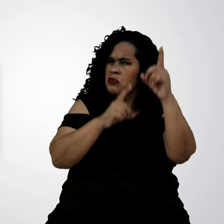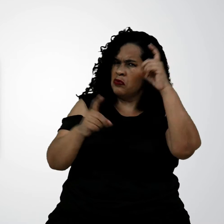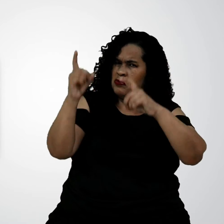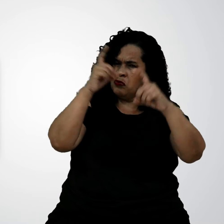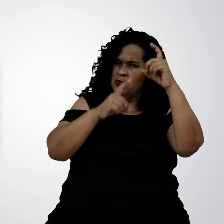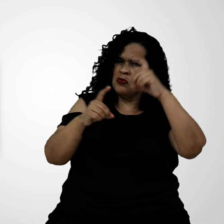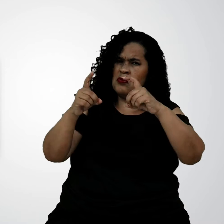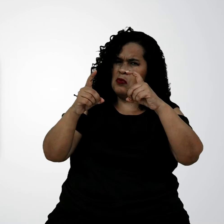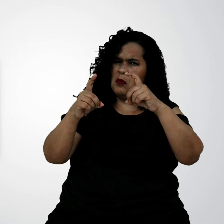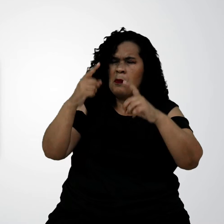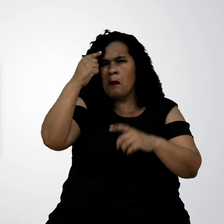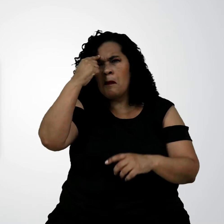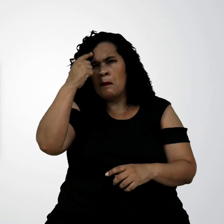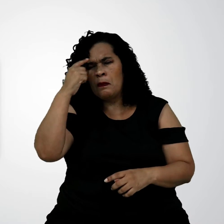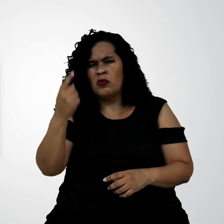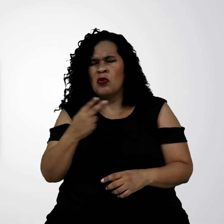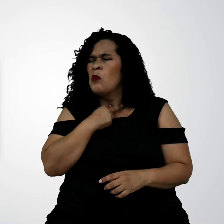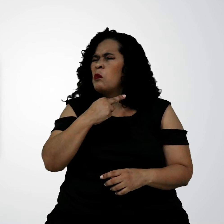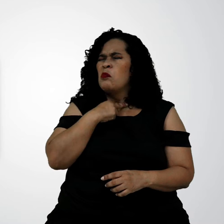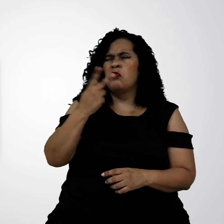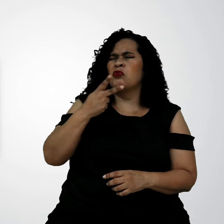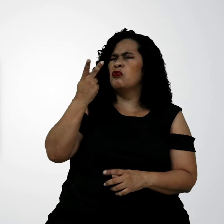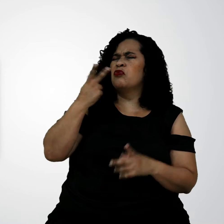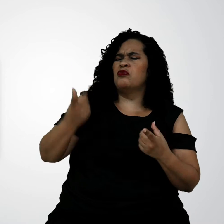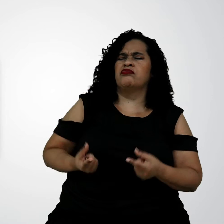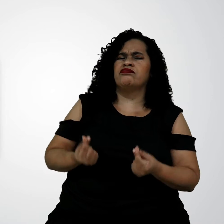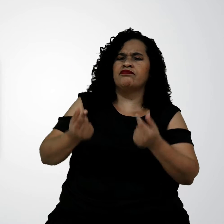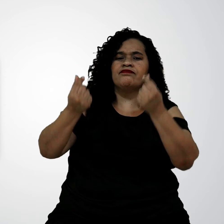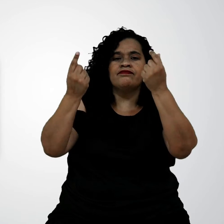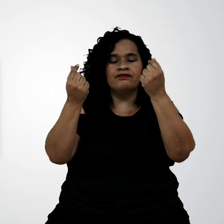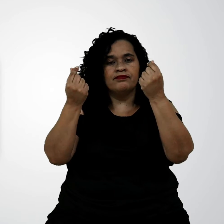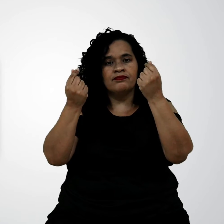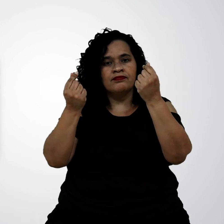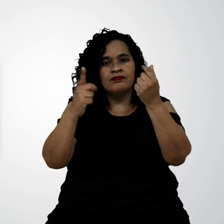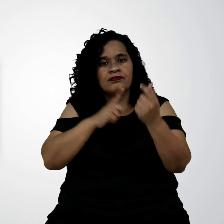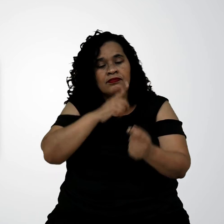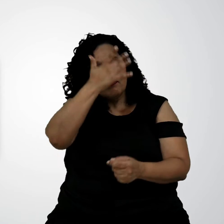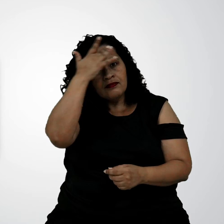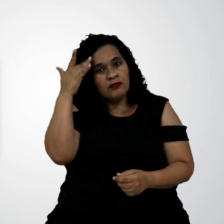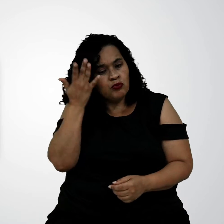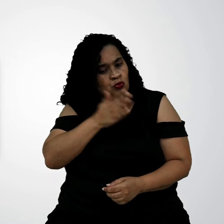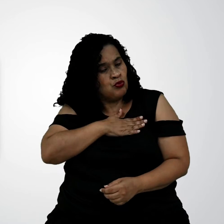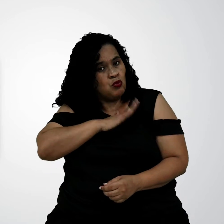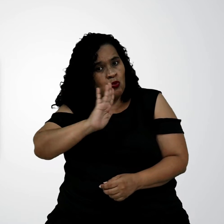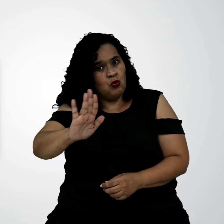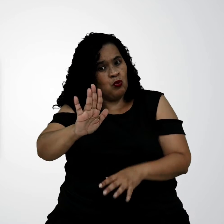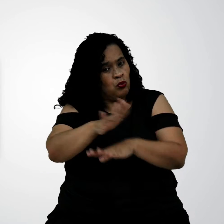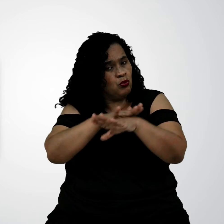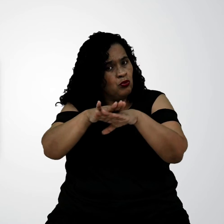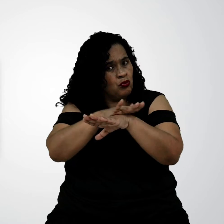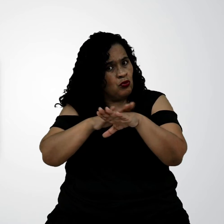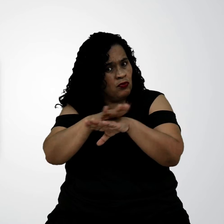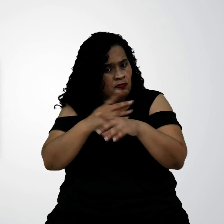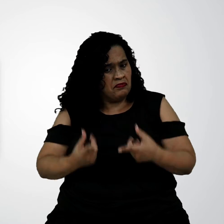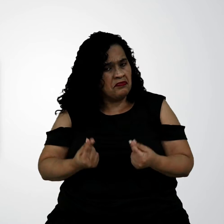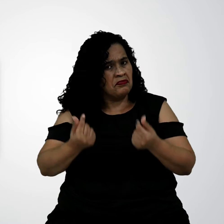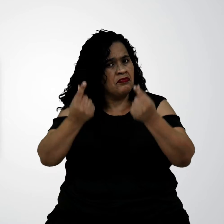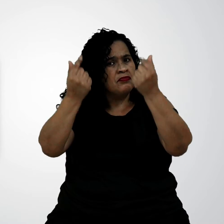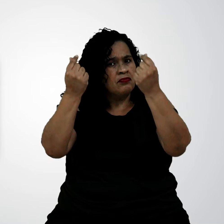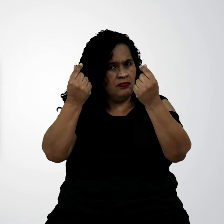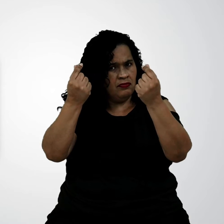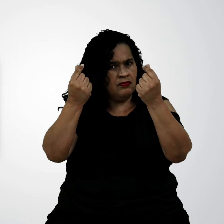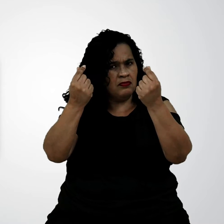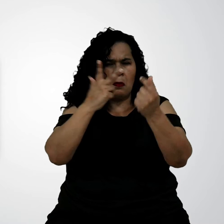não, eu não posso falar de dinheiro. Tem gente que tem arrepio quando fala de dinheiro. Parece que é coisa assim do